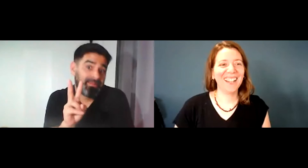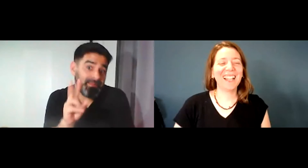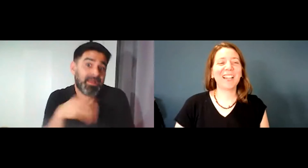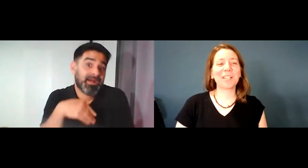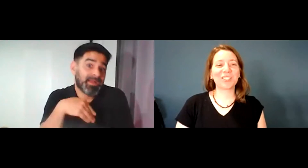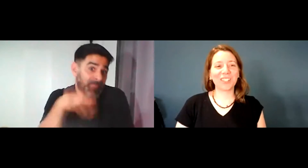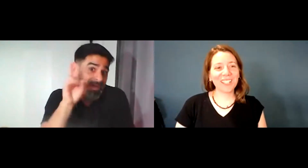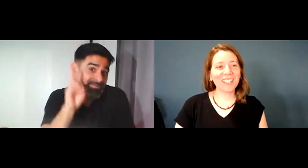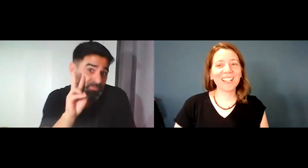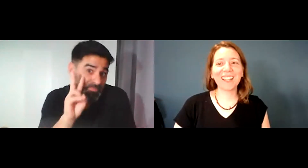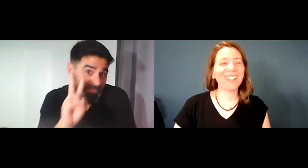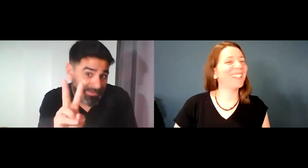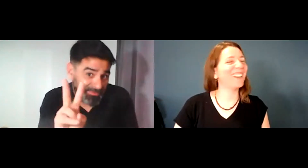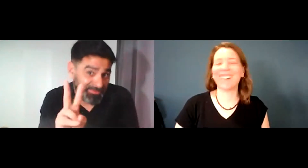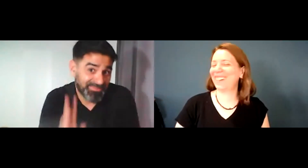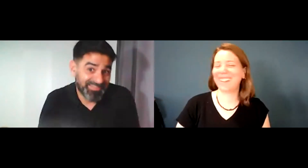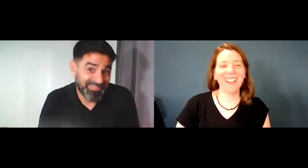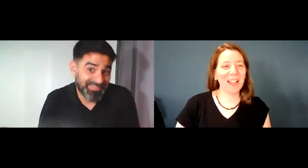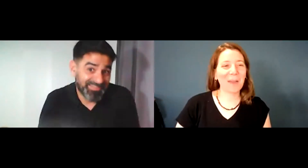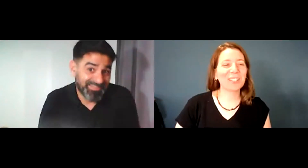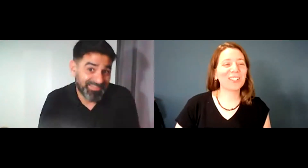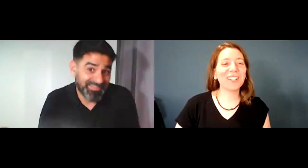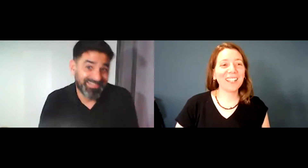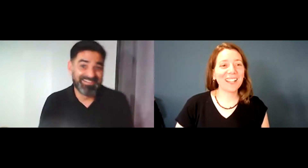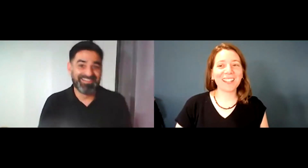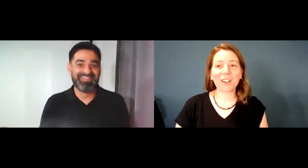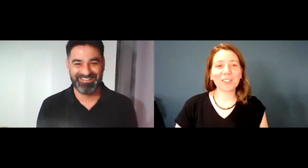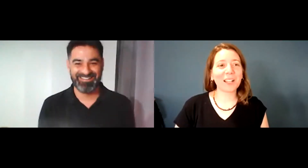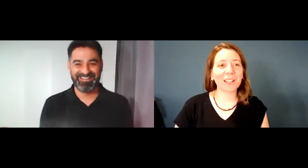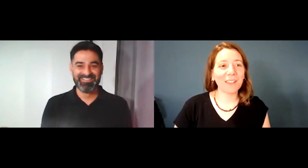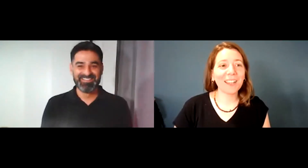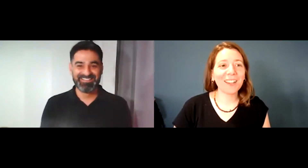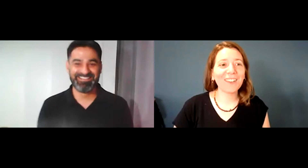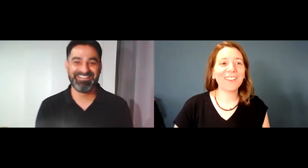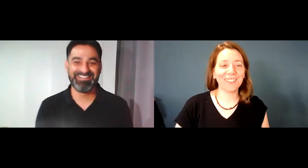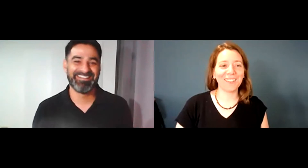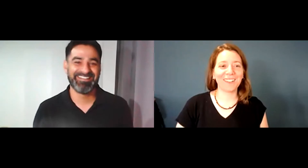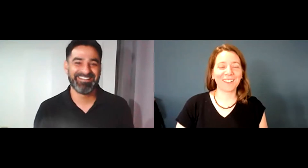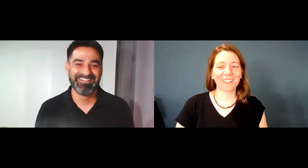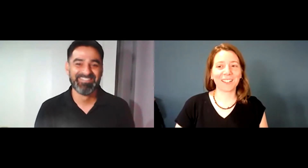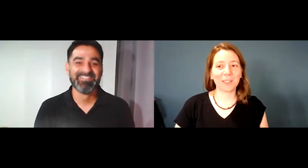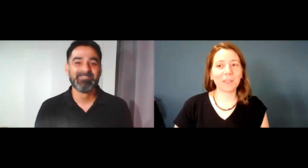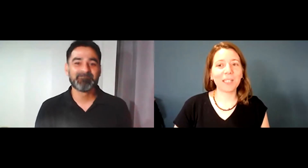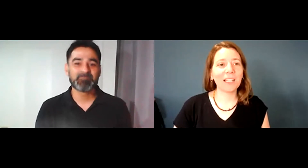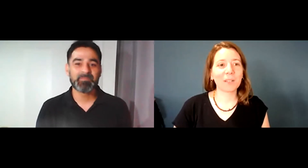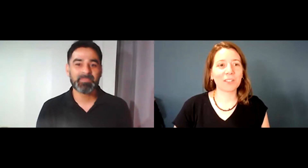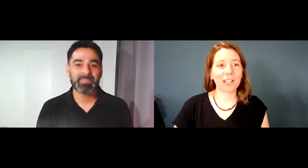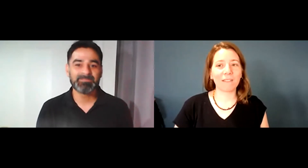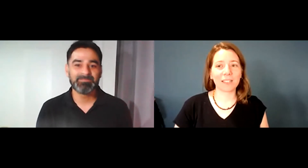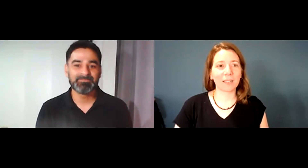La mayorita de, la mayorita de las cosas que veo, que te vi, las veces que te